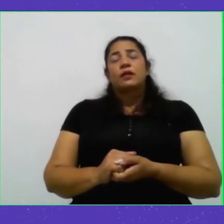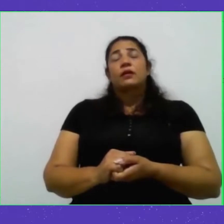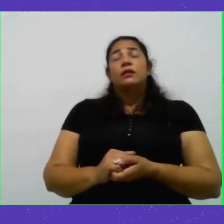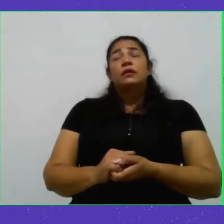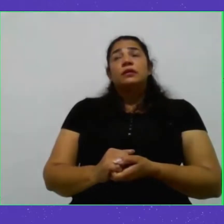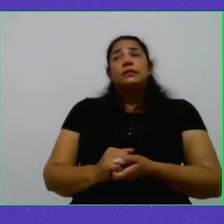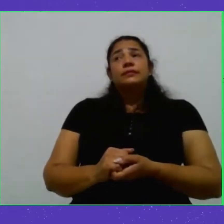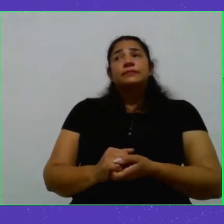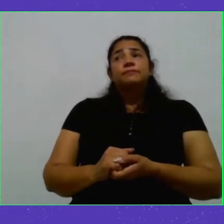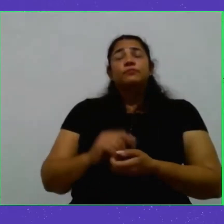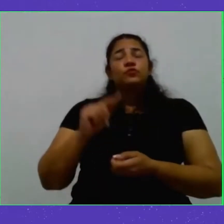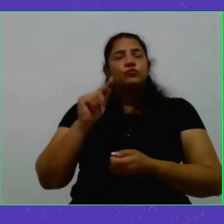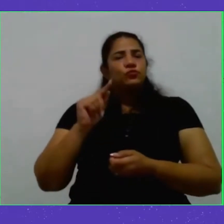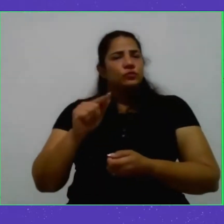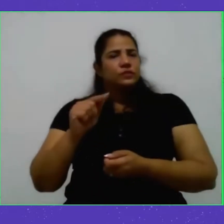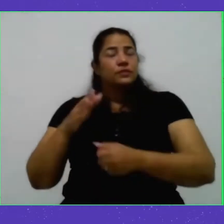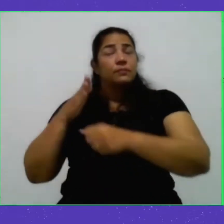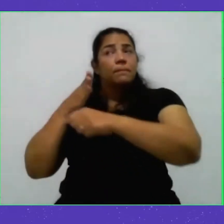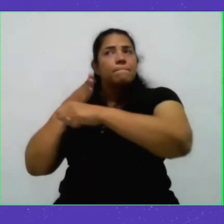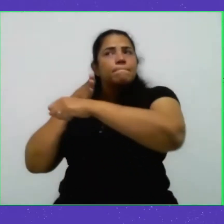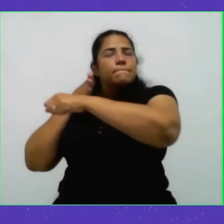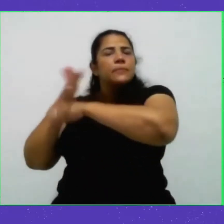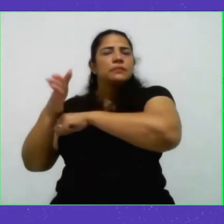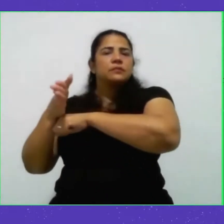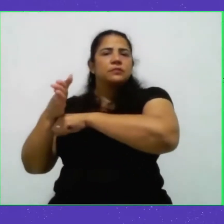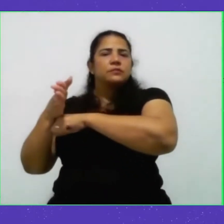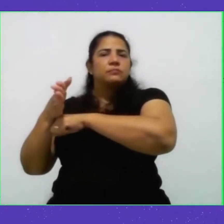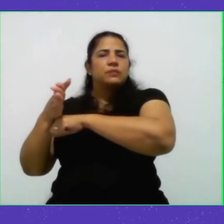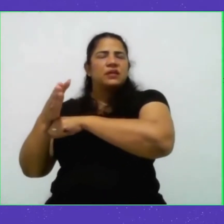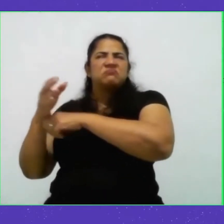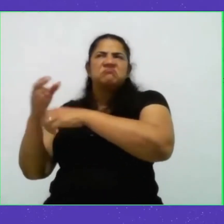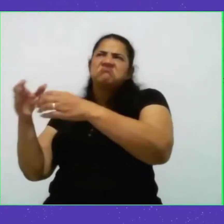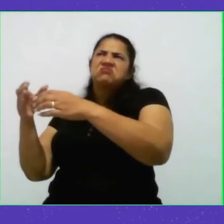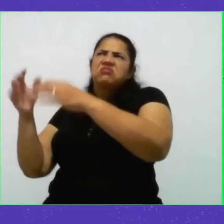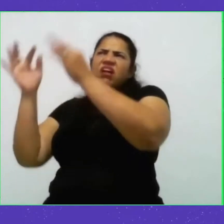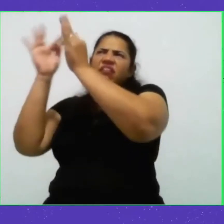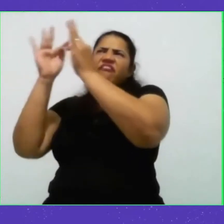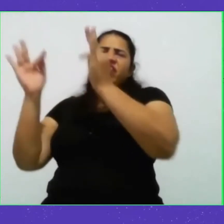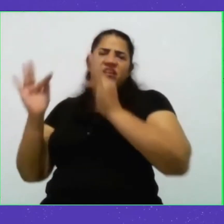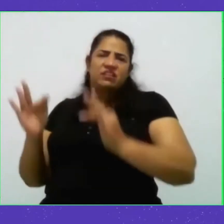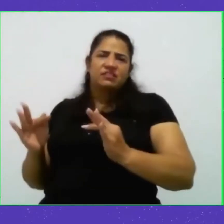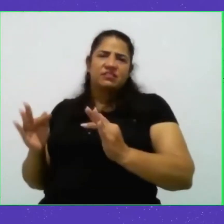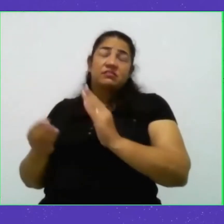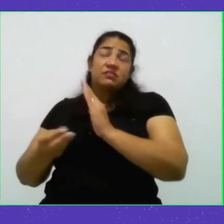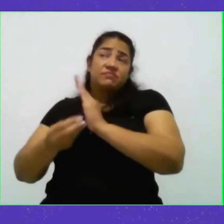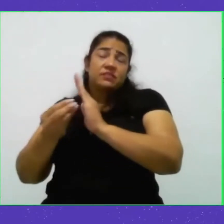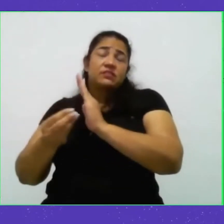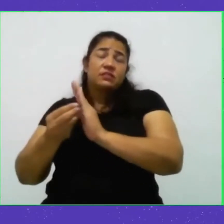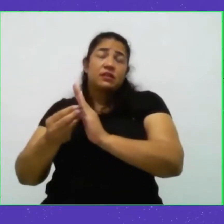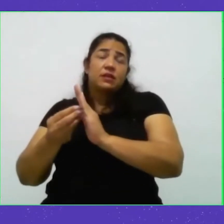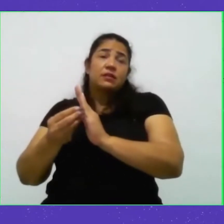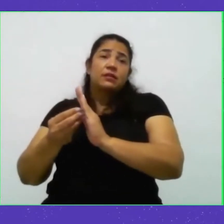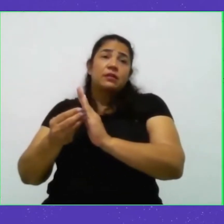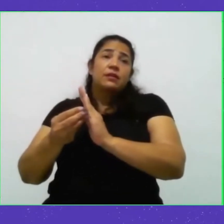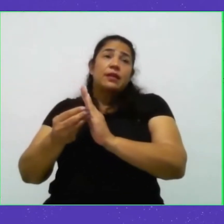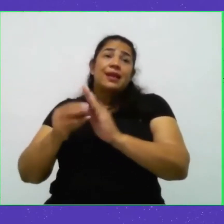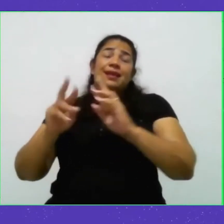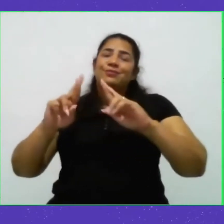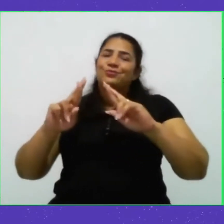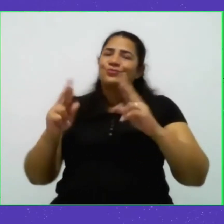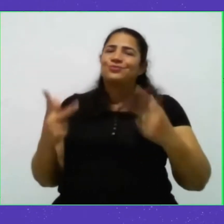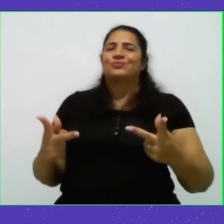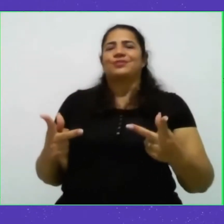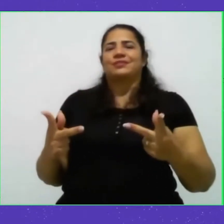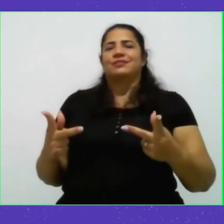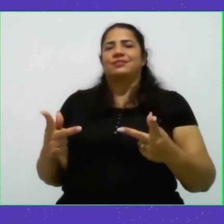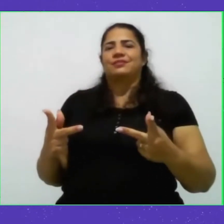Você pagou o preço e entrou. Outra coisa é você levar esse ambiente para outras pessoas, introduzir